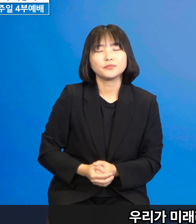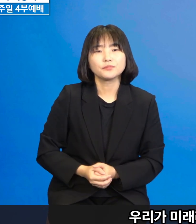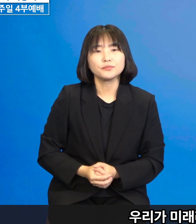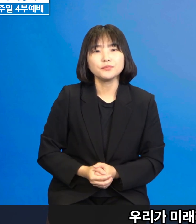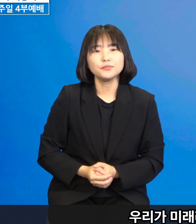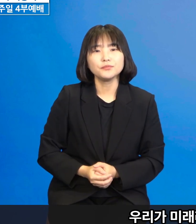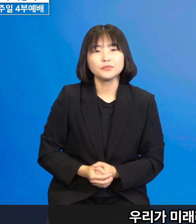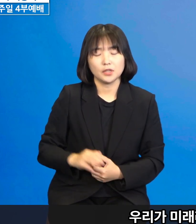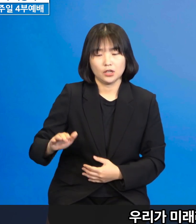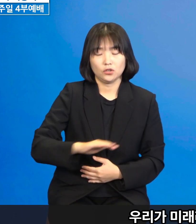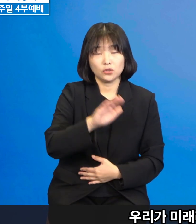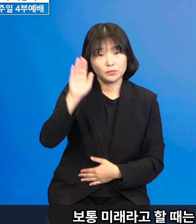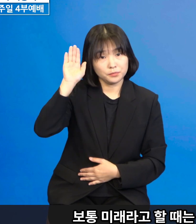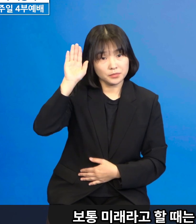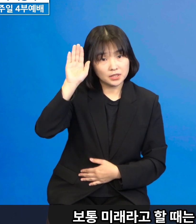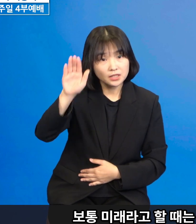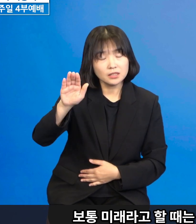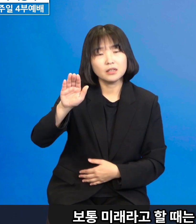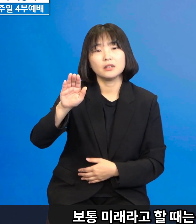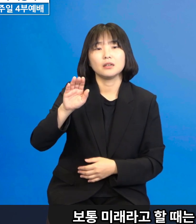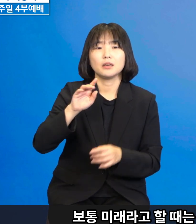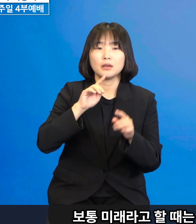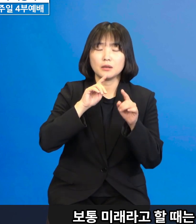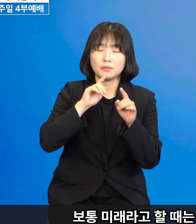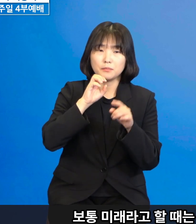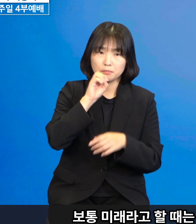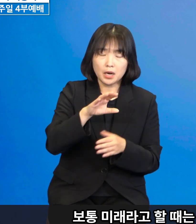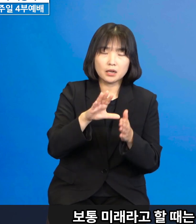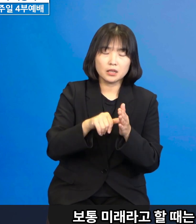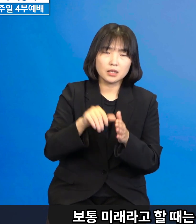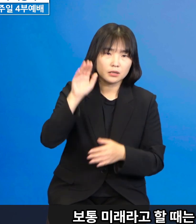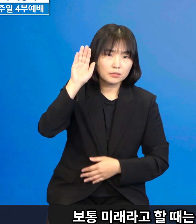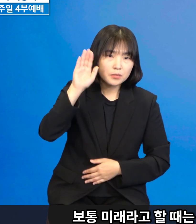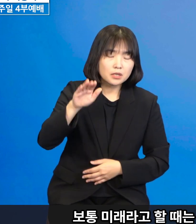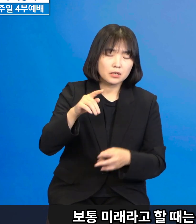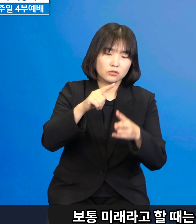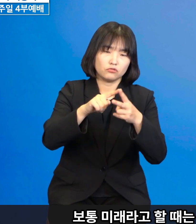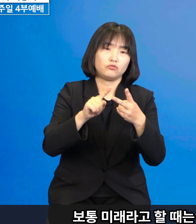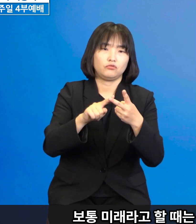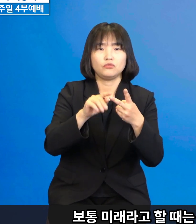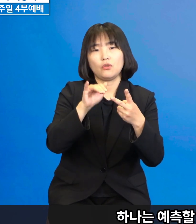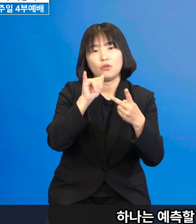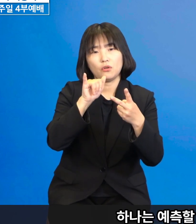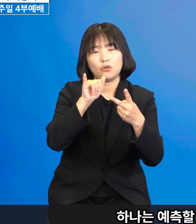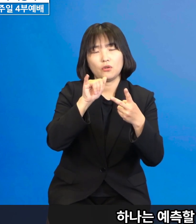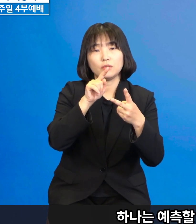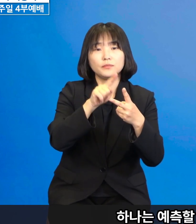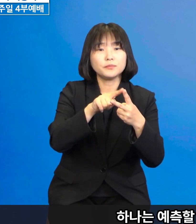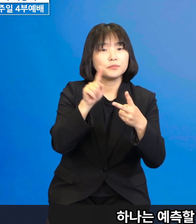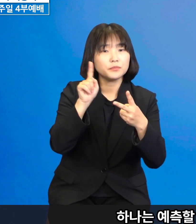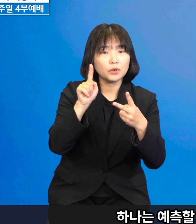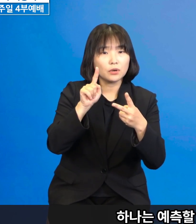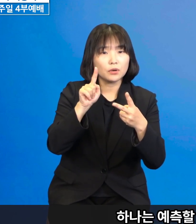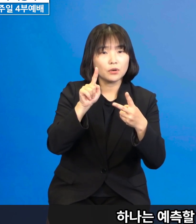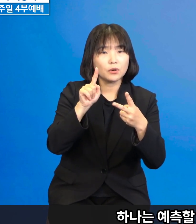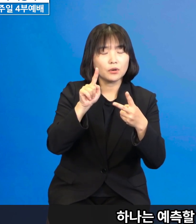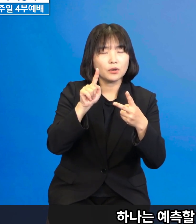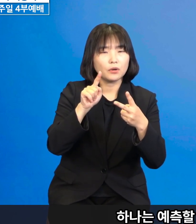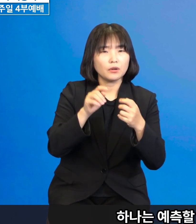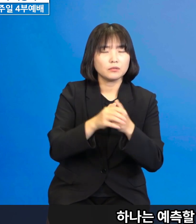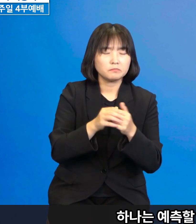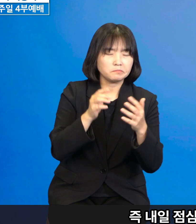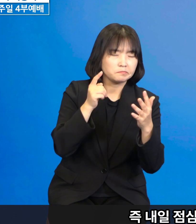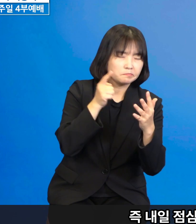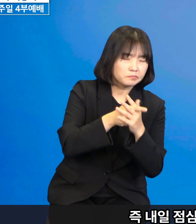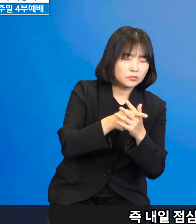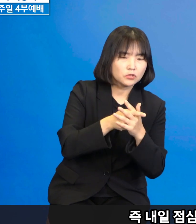우리가 미래라고 얘기를 할 때에 보통 미래라고 할 때는 두 가지 미래가 있다고 해요. 하나는 예측할 수 있는